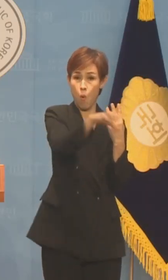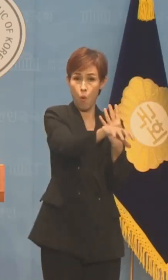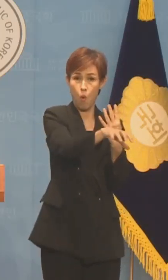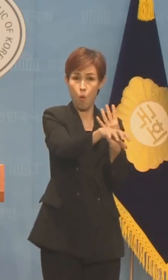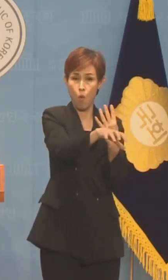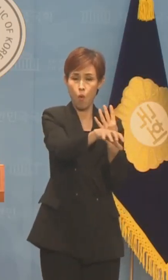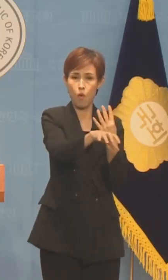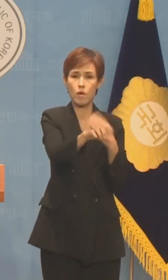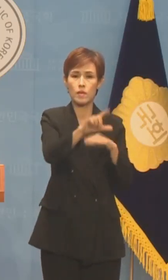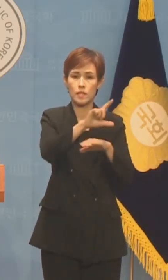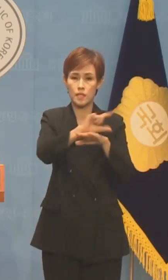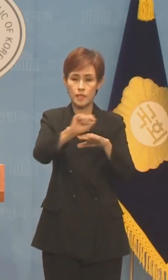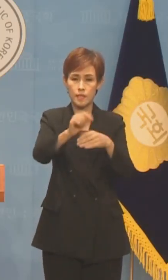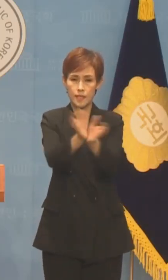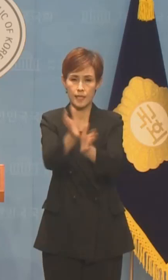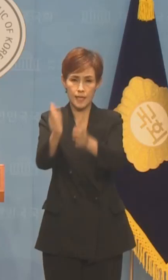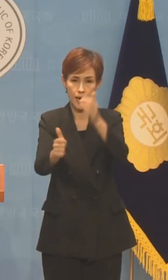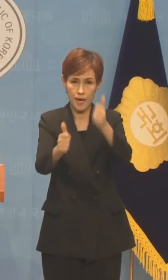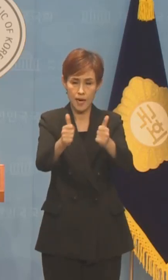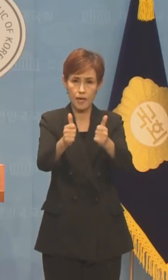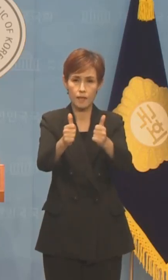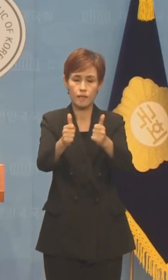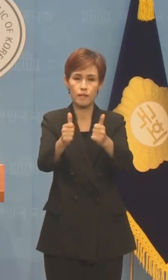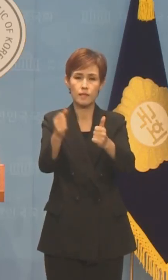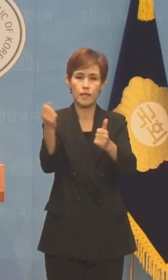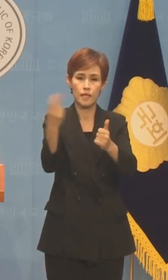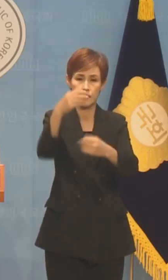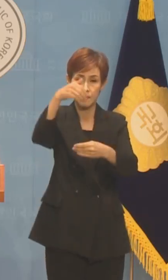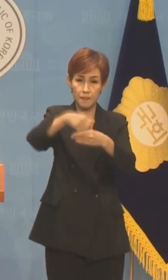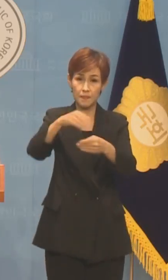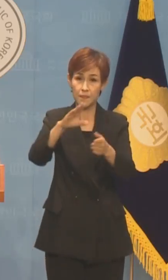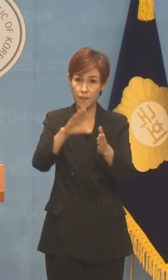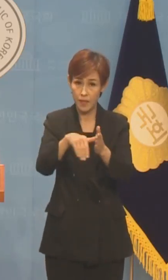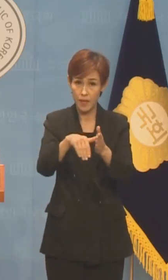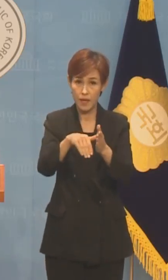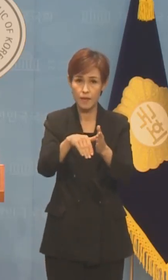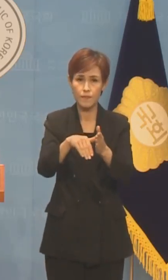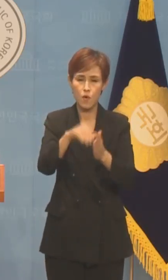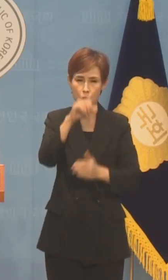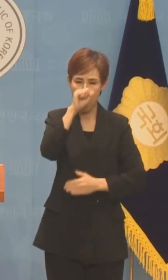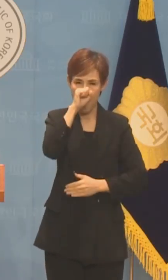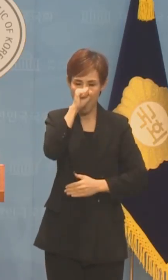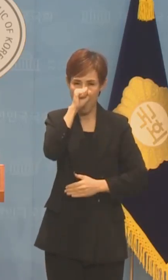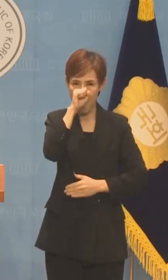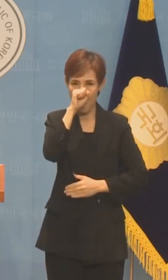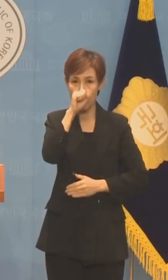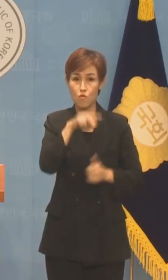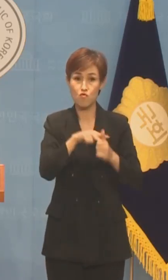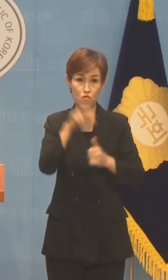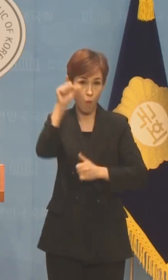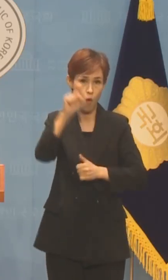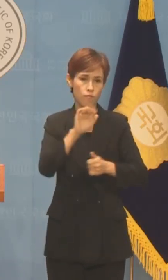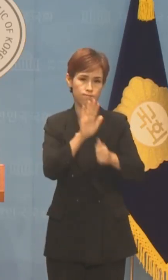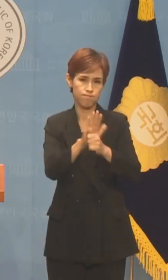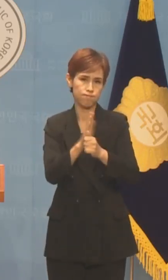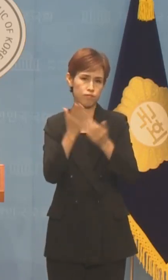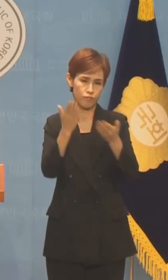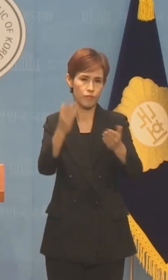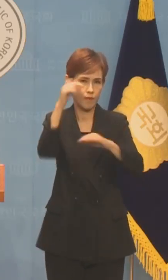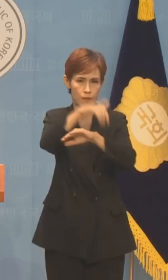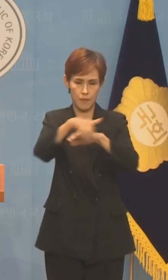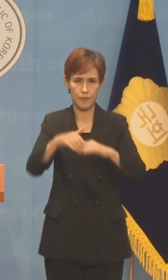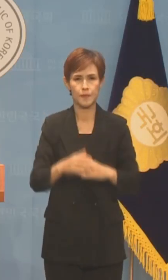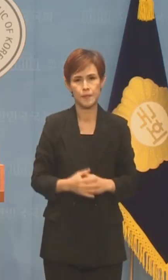실시되는 지자체장 지방의회 의원 재보선에 양질의 개혁적인 후보를 배출할 준비를 갖추려